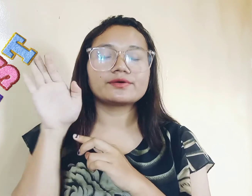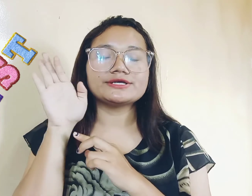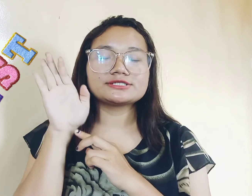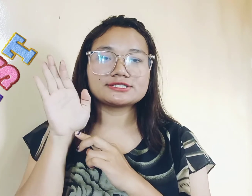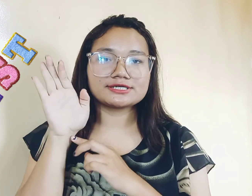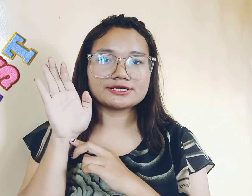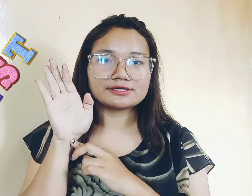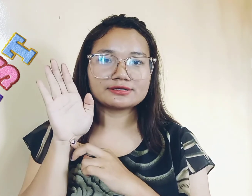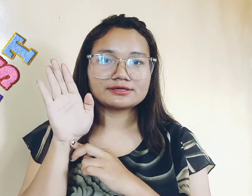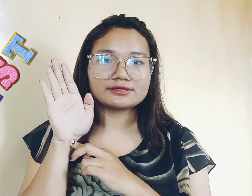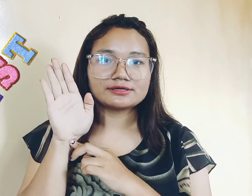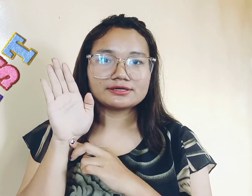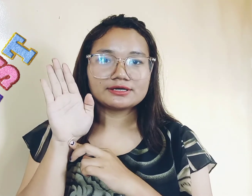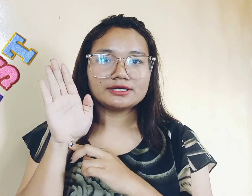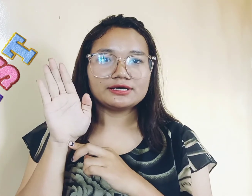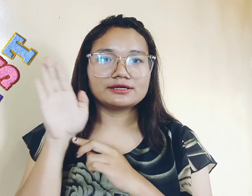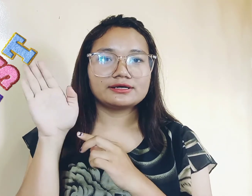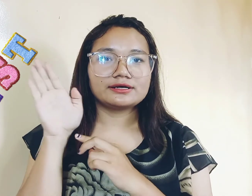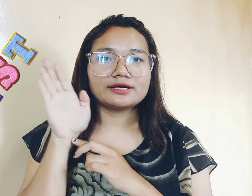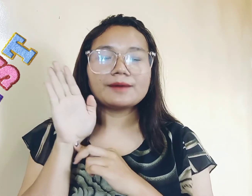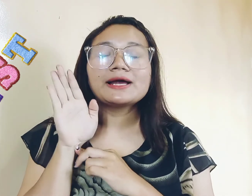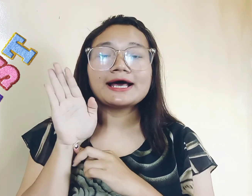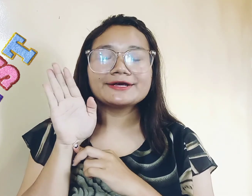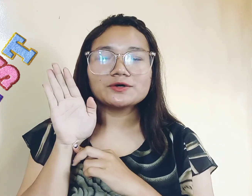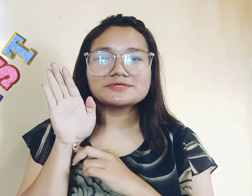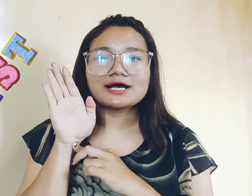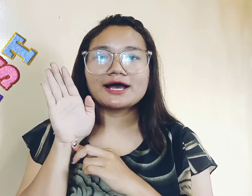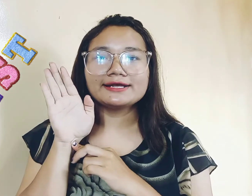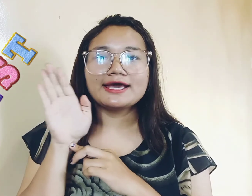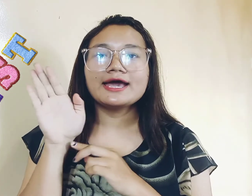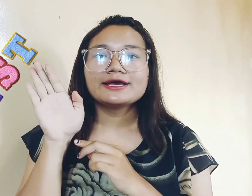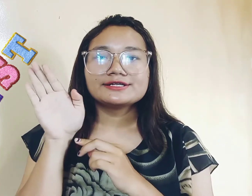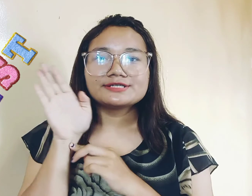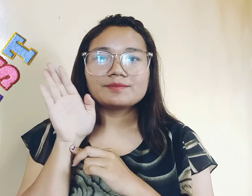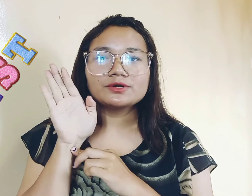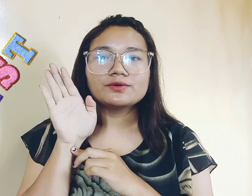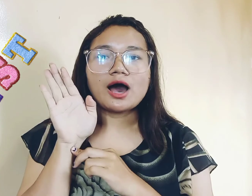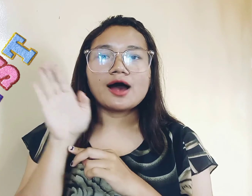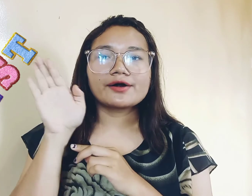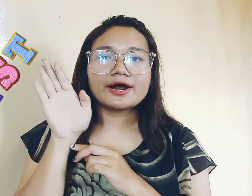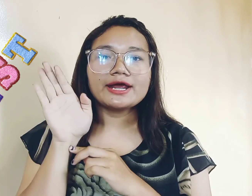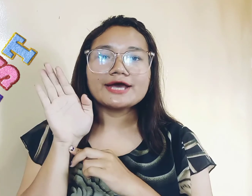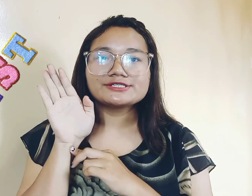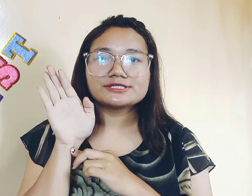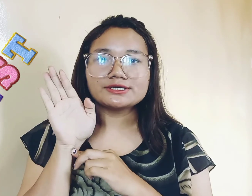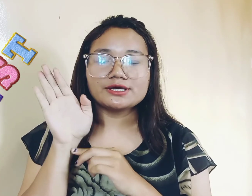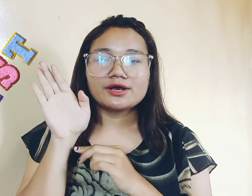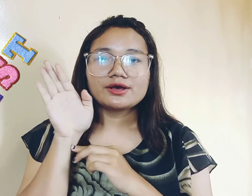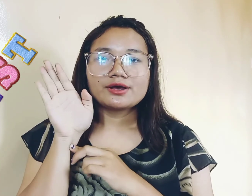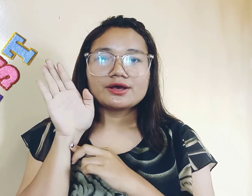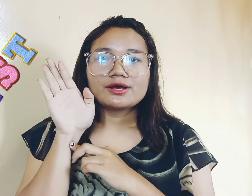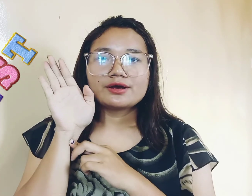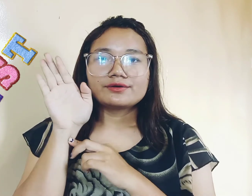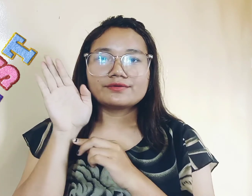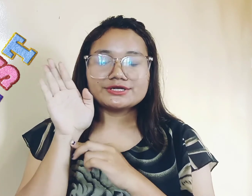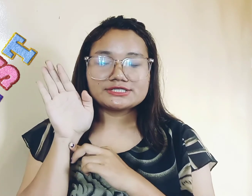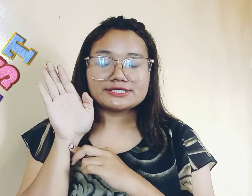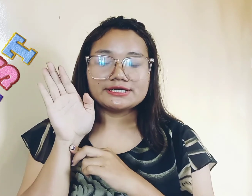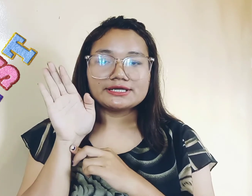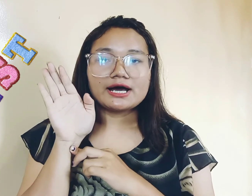Rist อำลายกอมจังไเหะ? WRI-S-TRist เหี้ยนะ